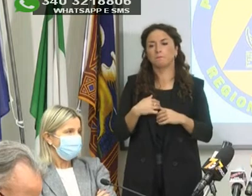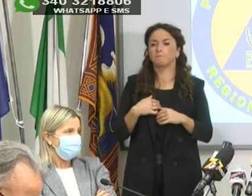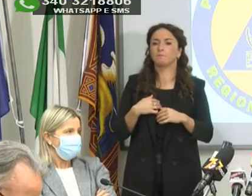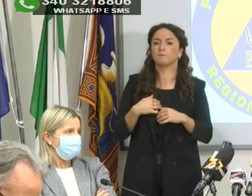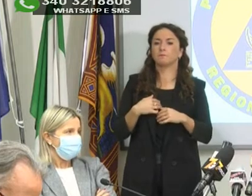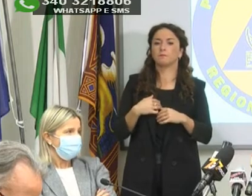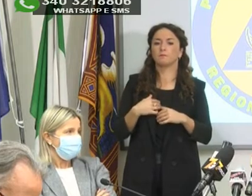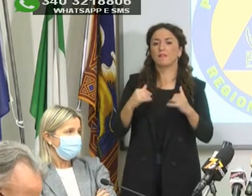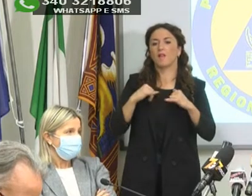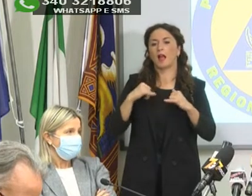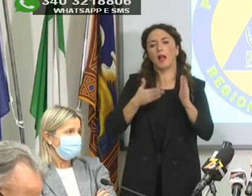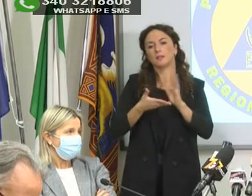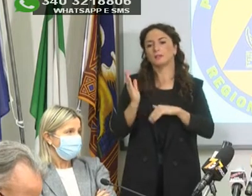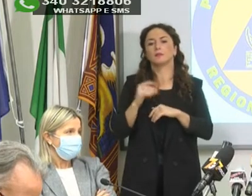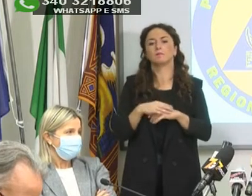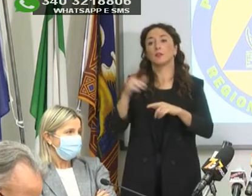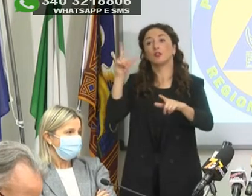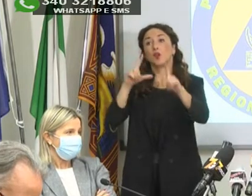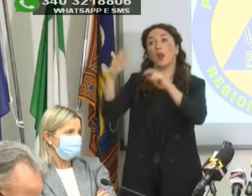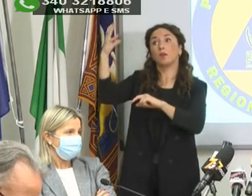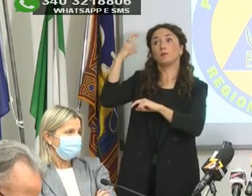vacanza, ci andiamo perché dobbiamo prendere il sole,